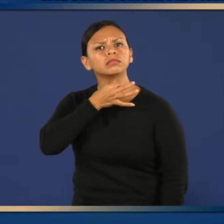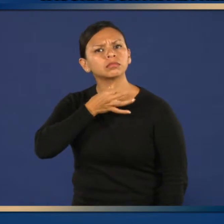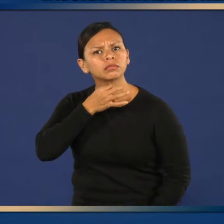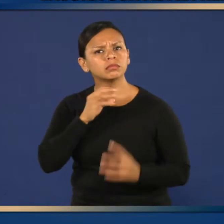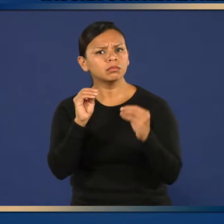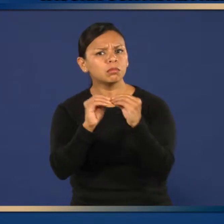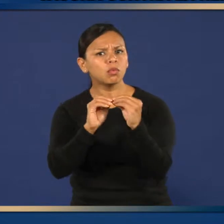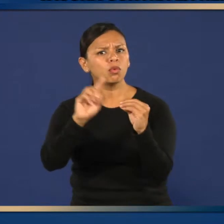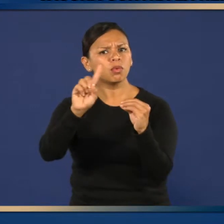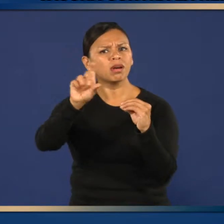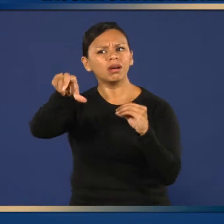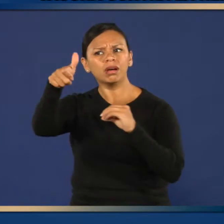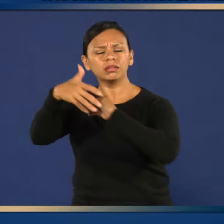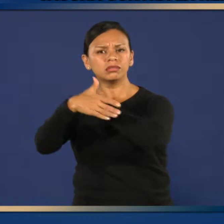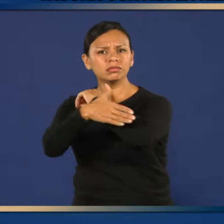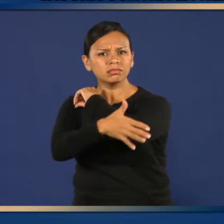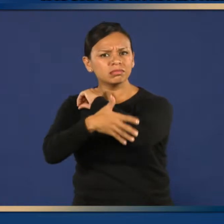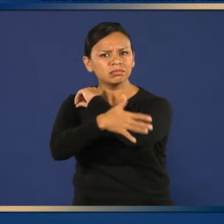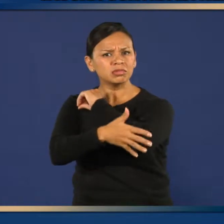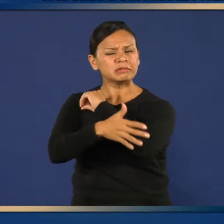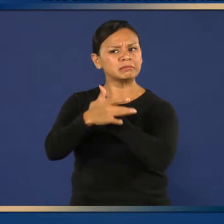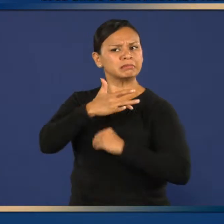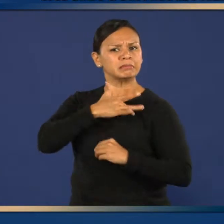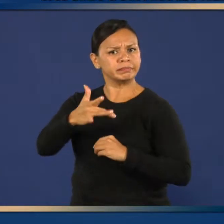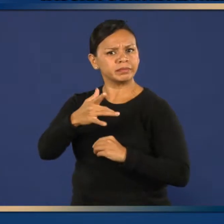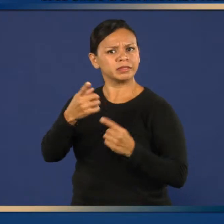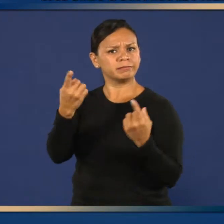si desea más información visite